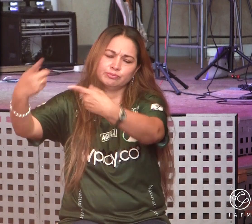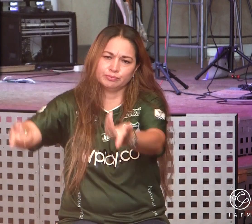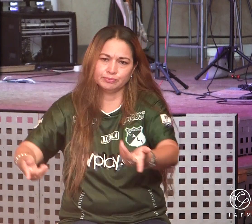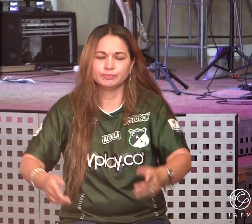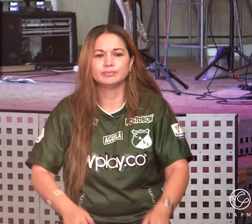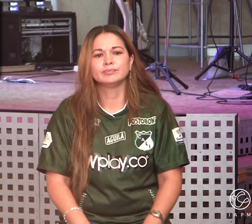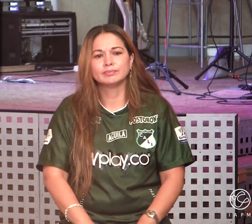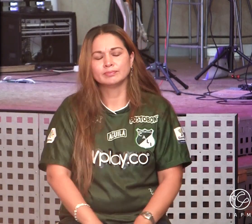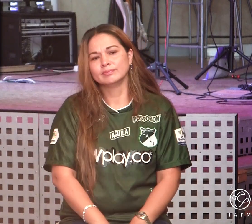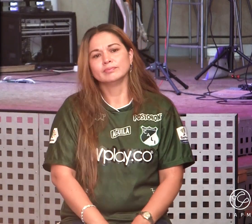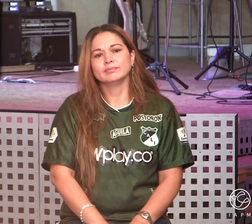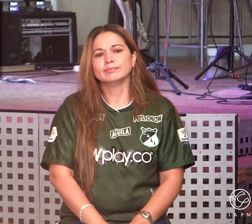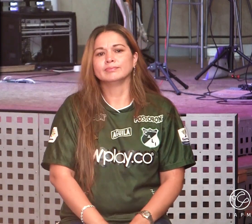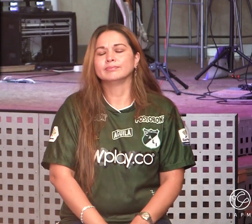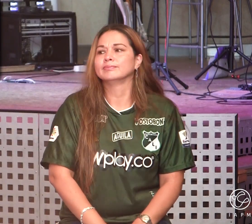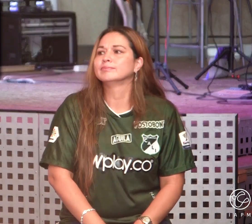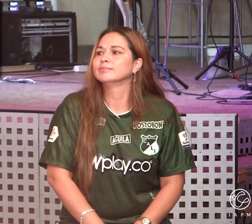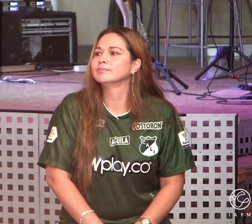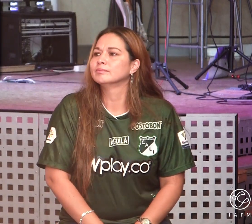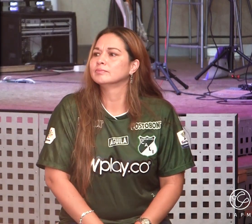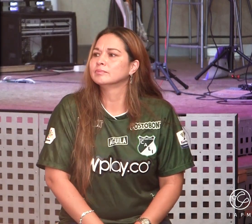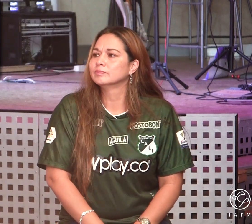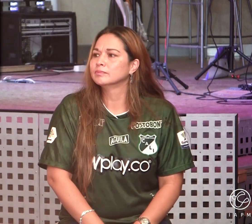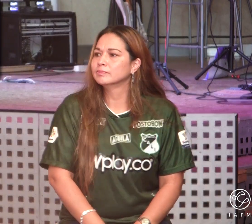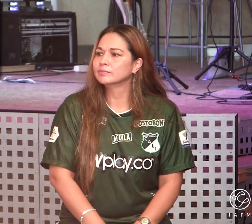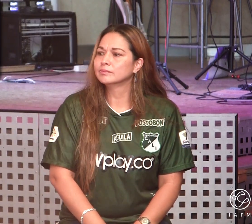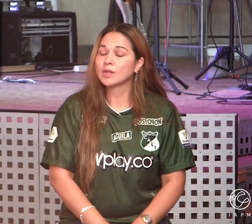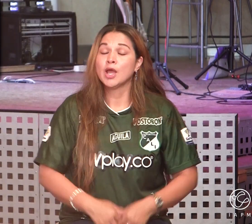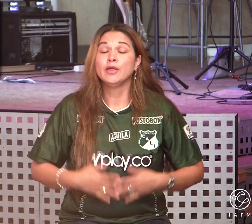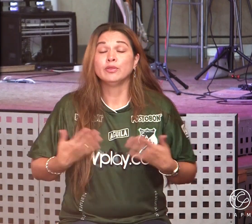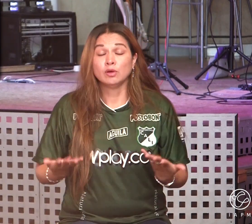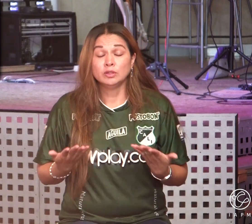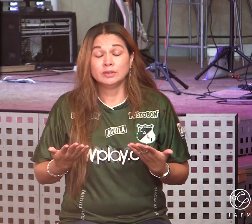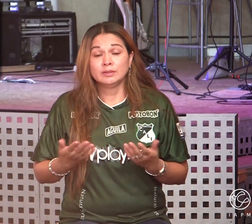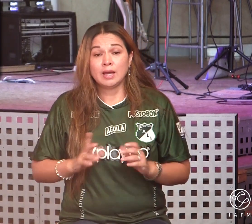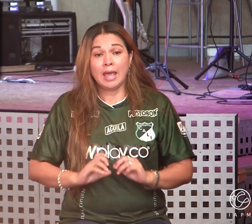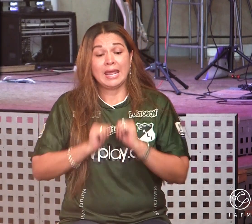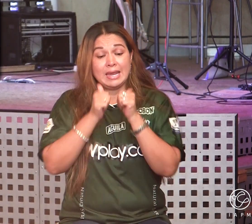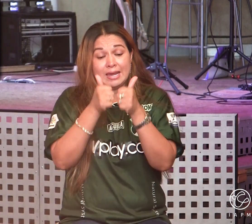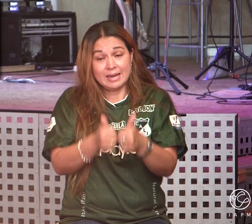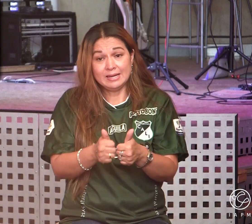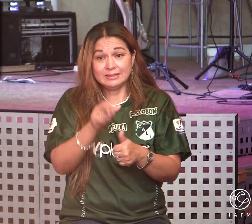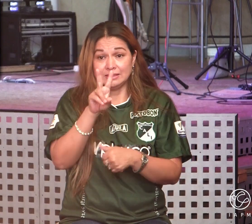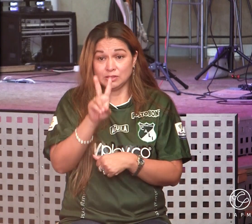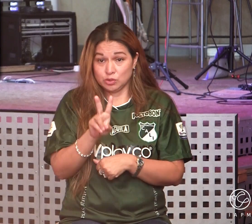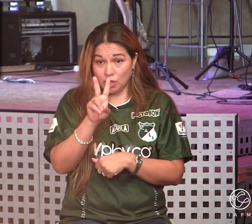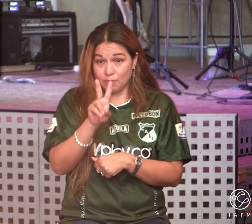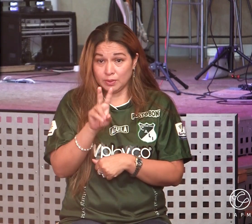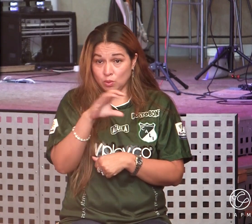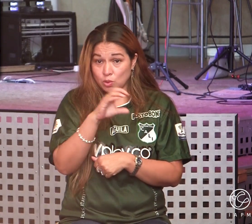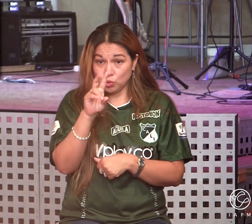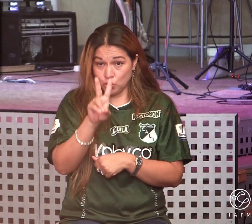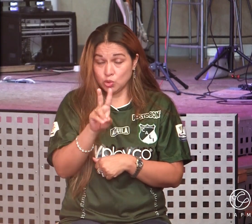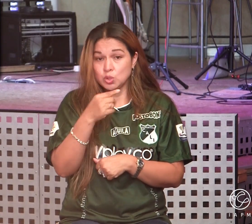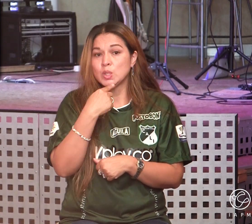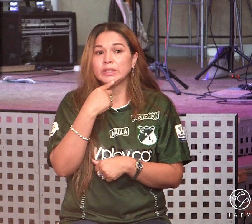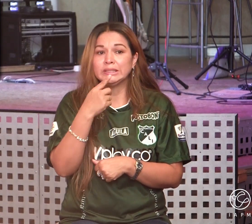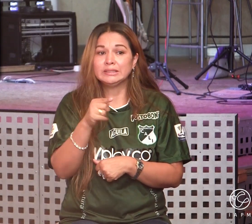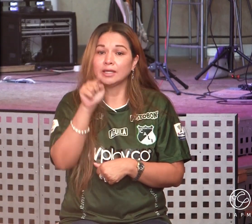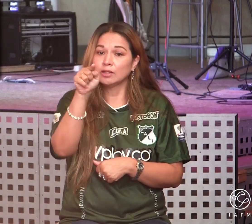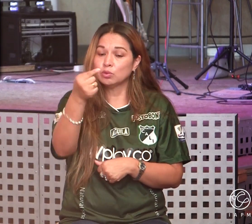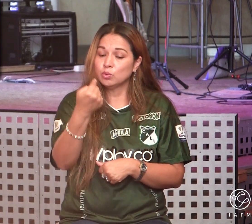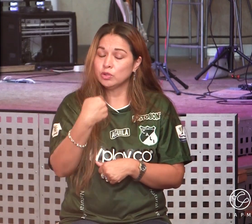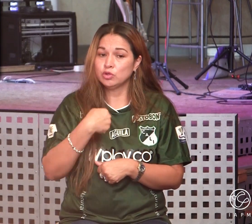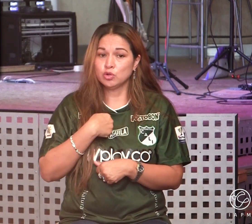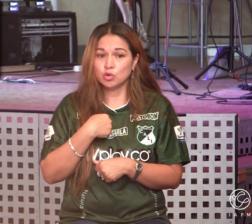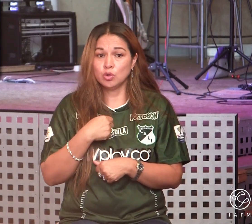la primera cosa que dice Génesis 2 es que tú y yo fuimos hechos para vivir en el descanso de Dios, para movernos en ese ambiente que